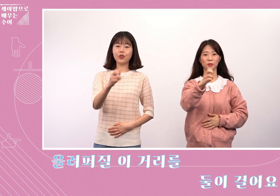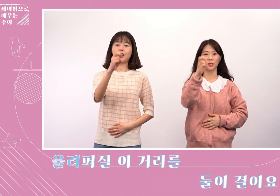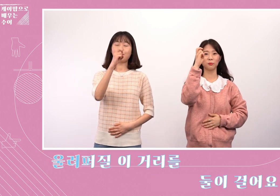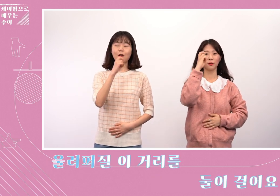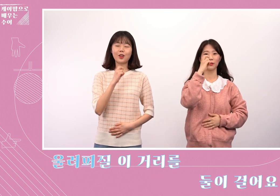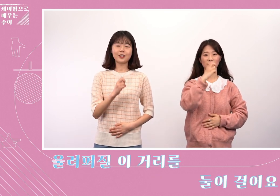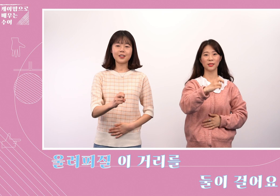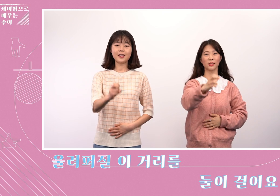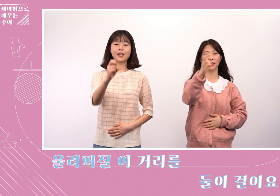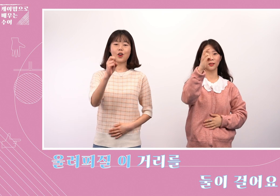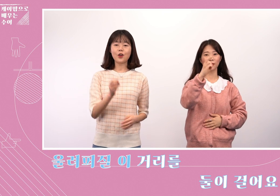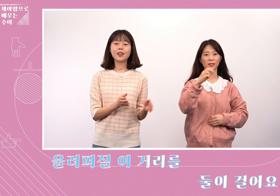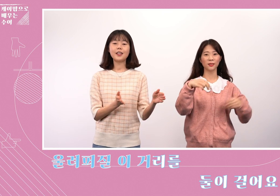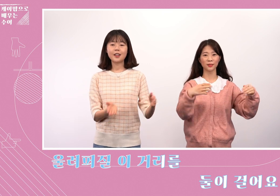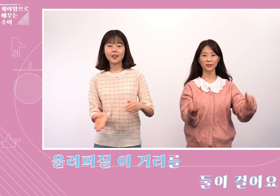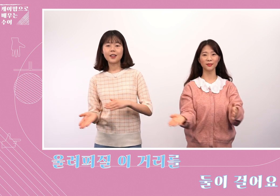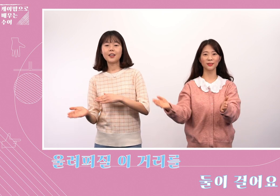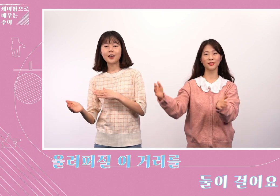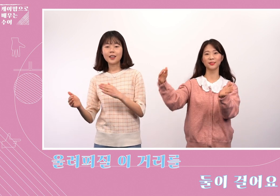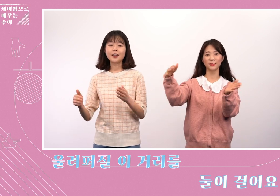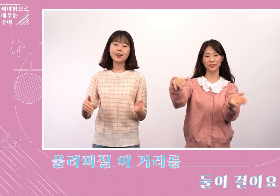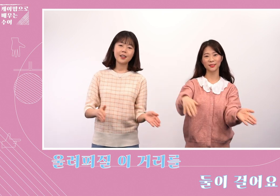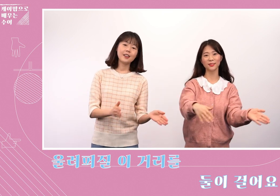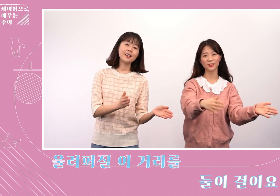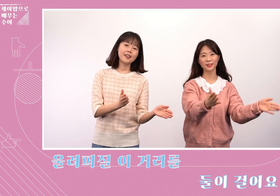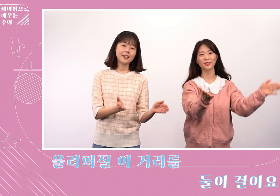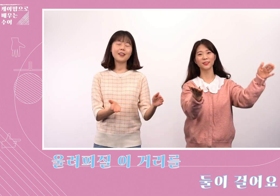울려 퍼진 리더의